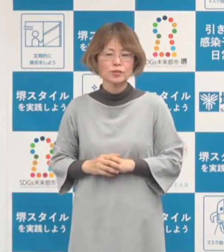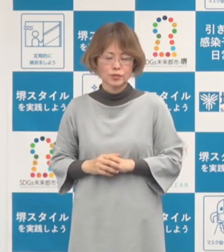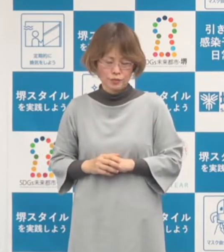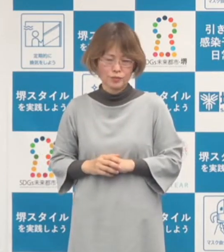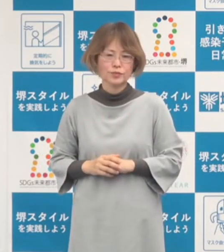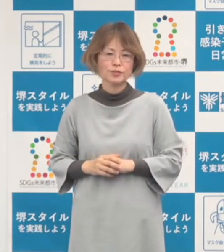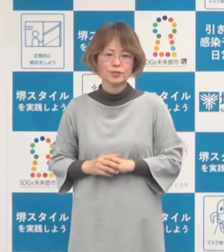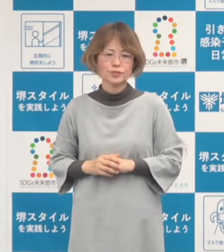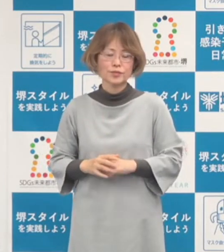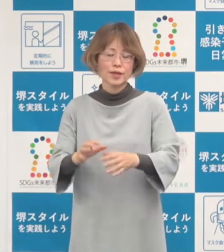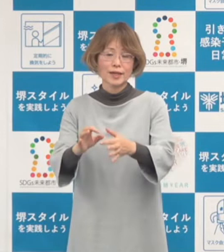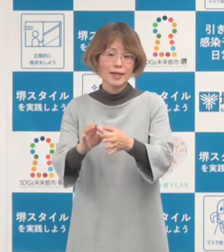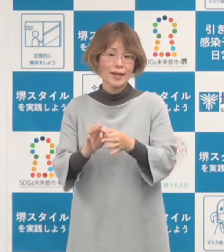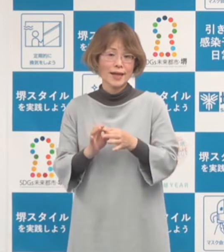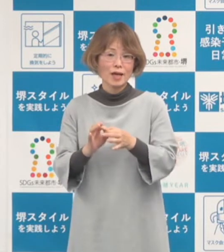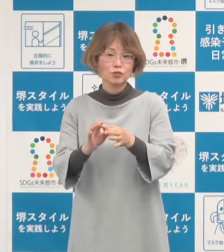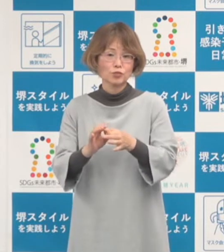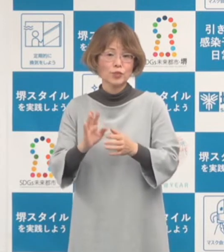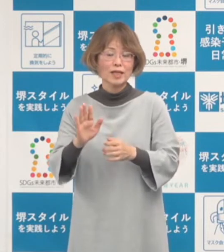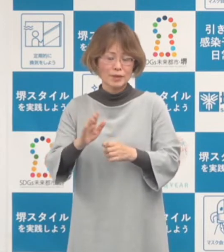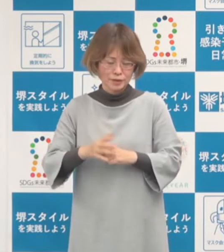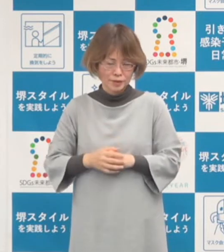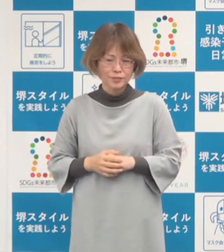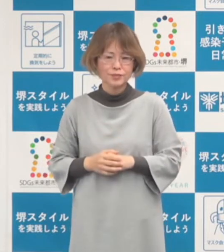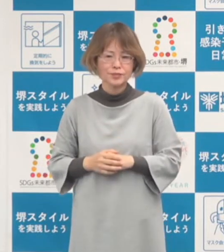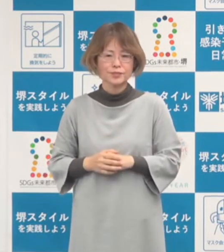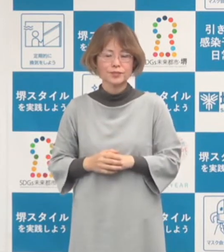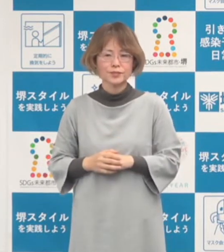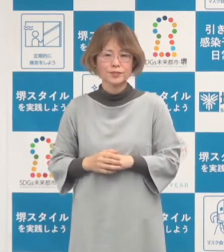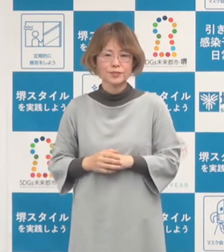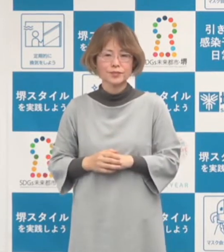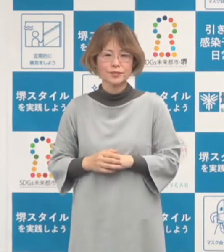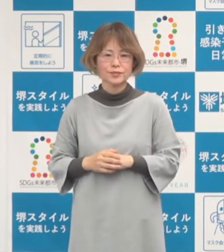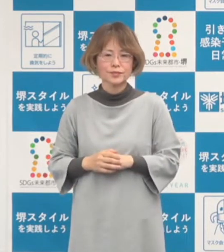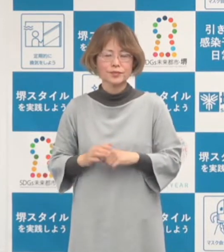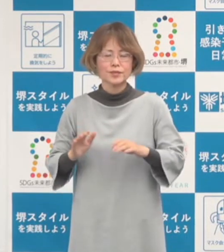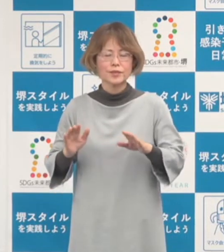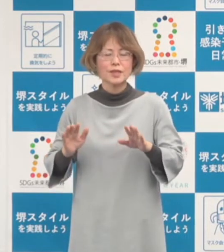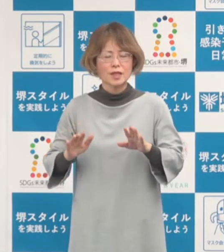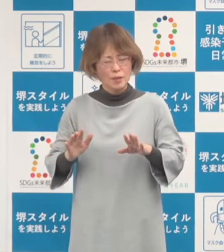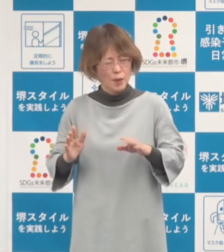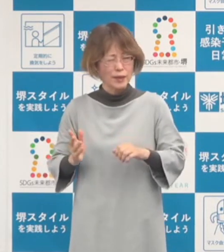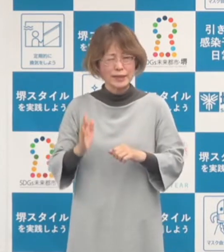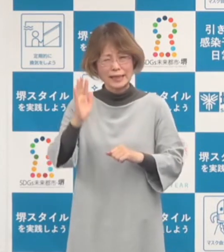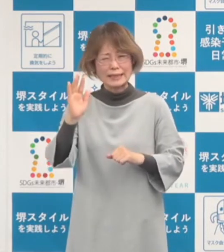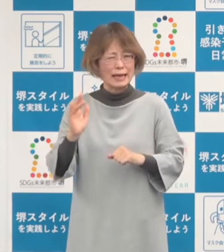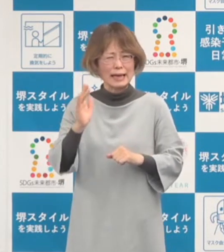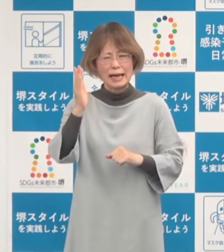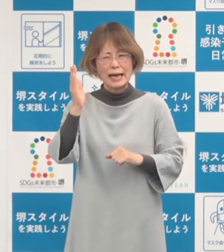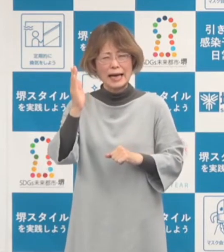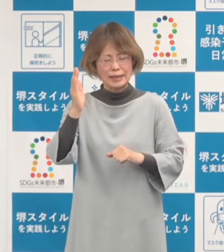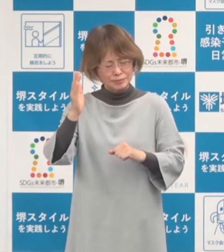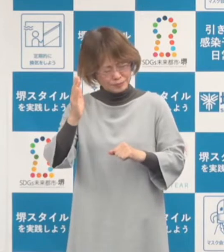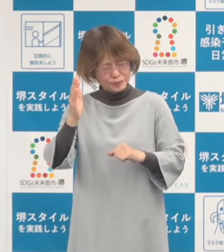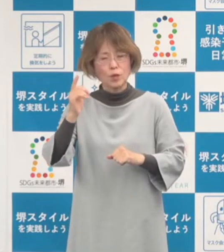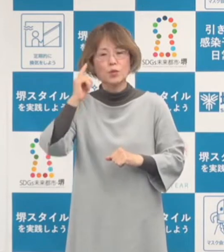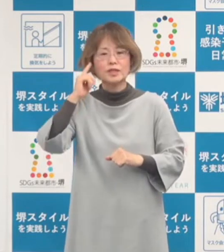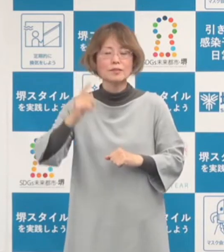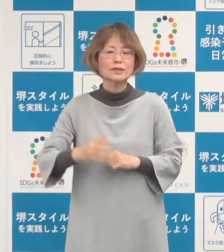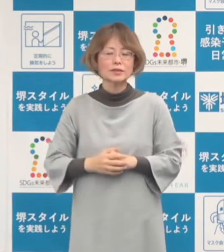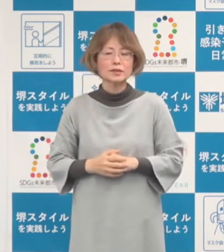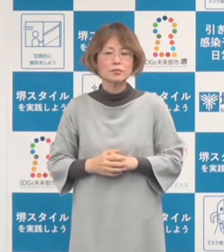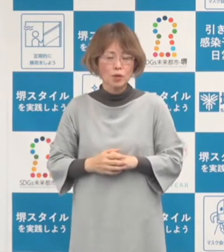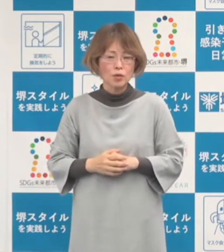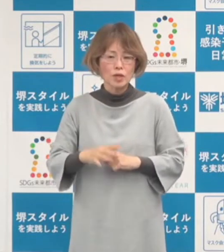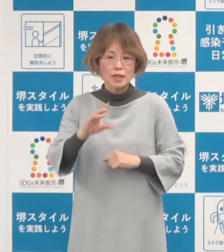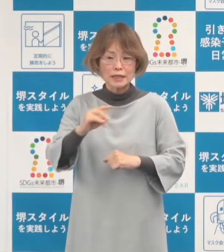連絡がございますので、今なかなかうまく進んでいるように思っております。で、一方で議会